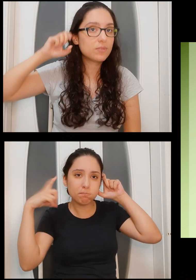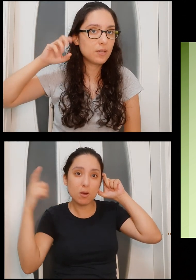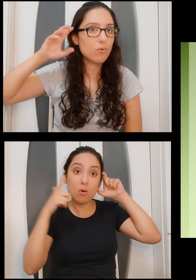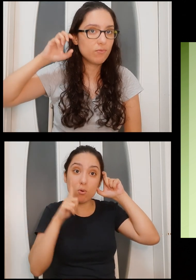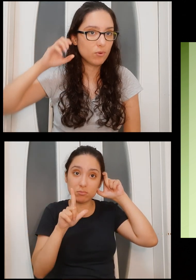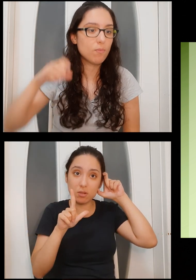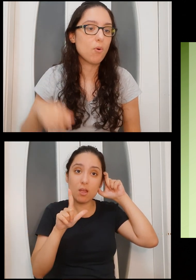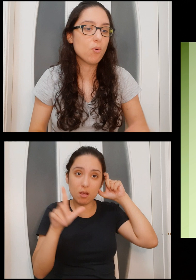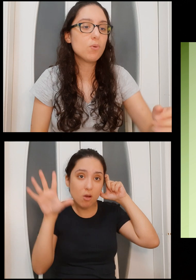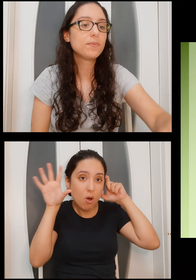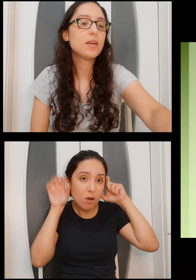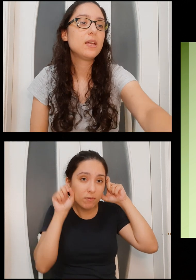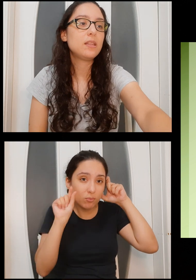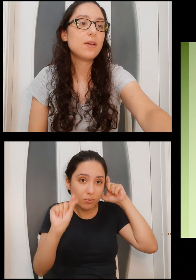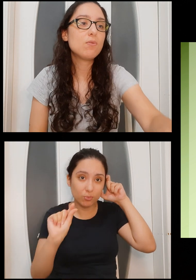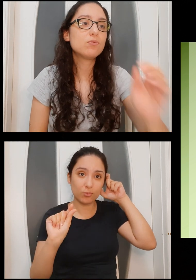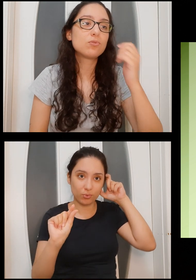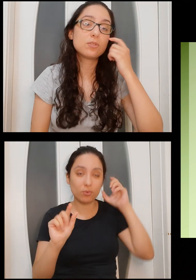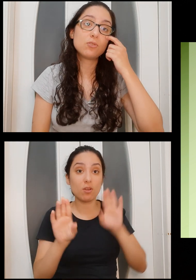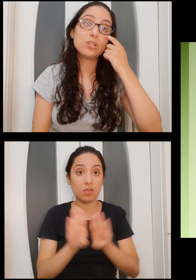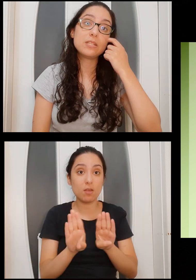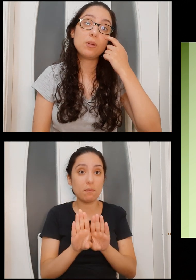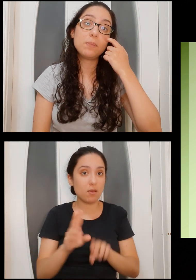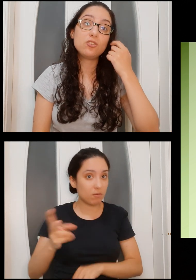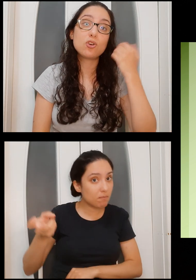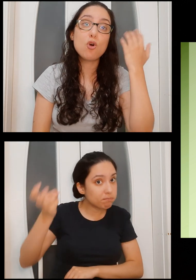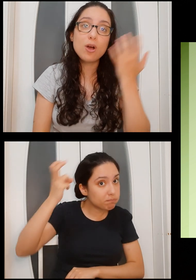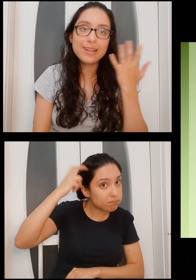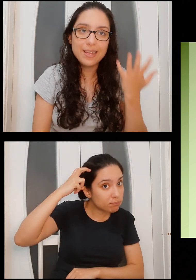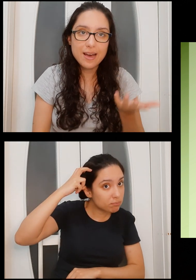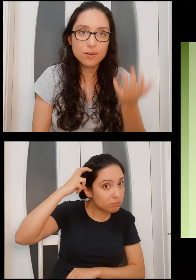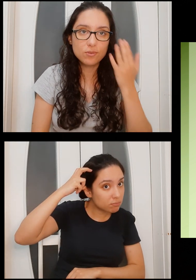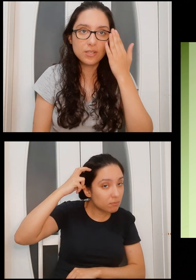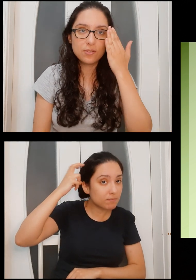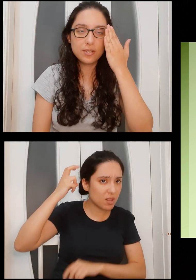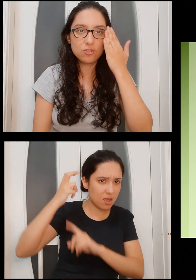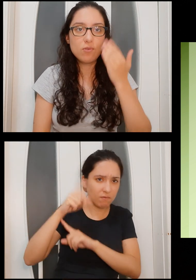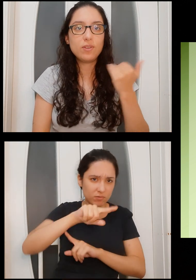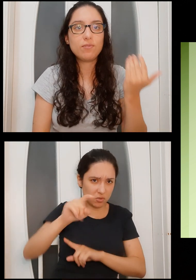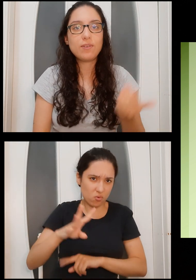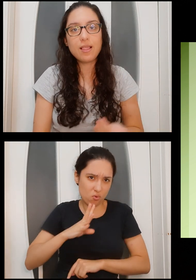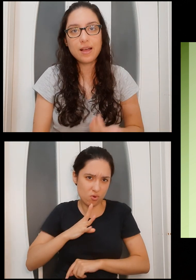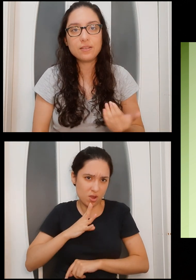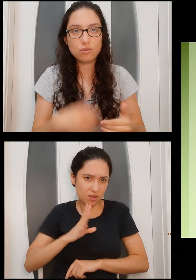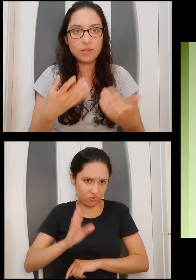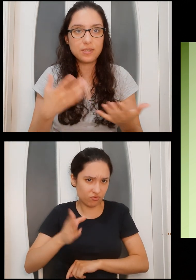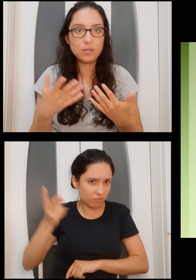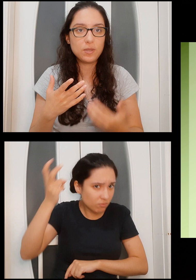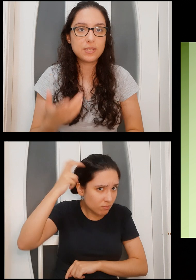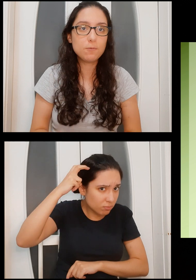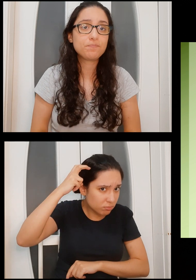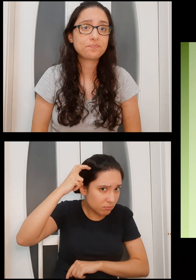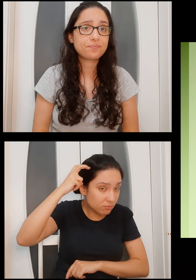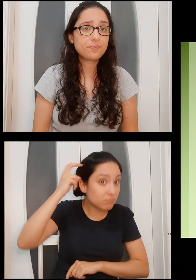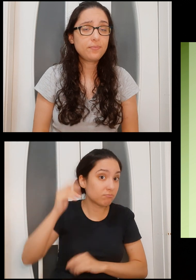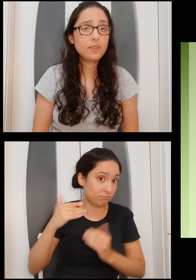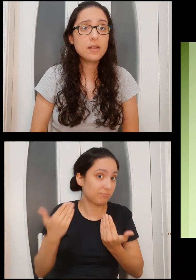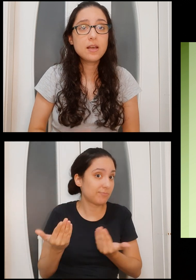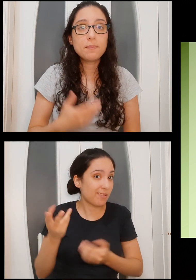e aí conseguir ouvir um pouco. E tem alguns surdos que utilizam implante coclear. Eu não sei se vocês já ouviram falar, né, sobre essa